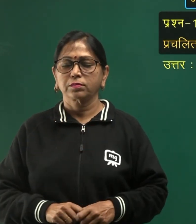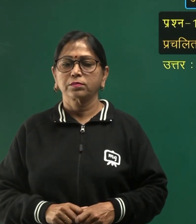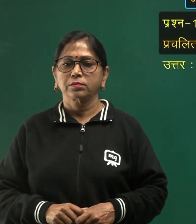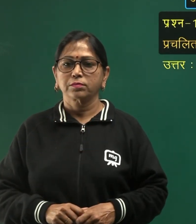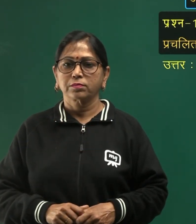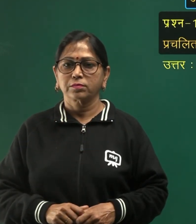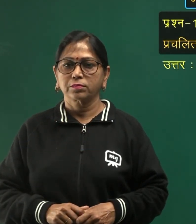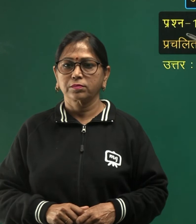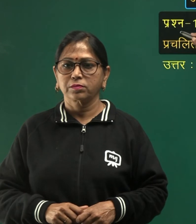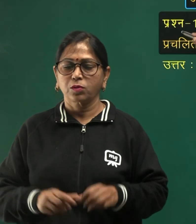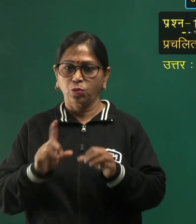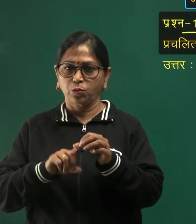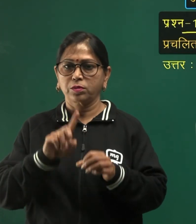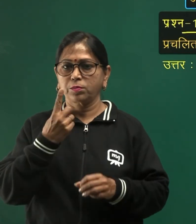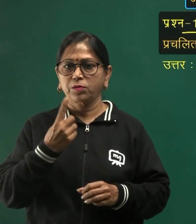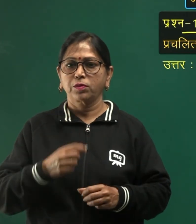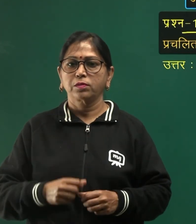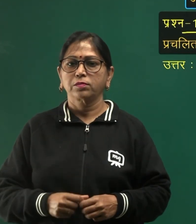मत पर्सन